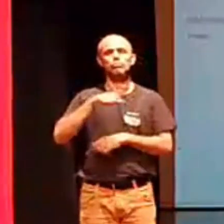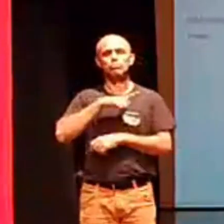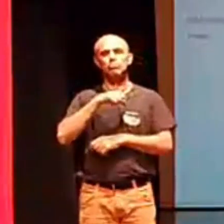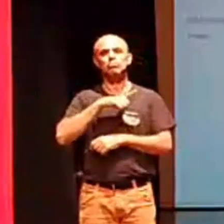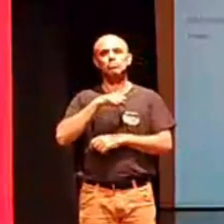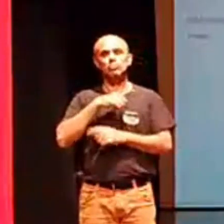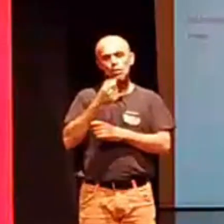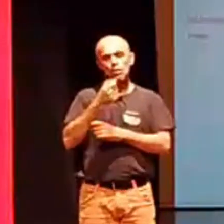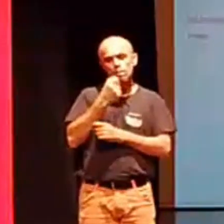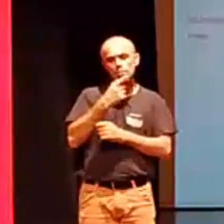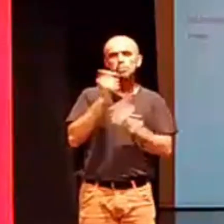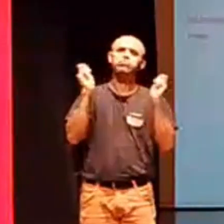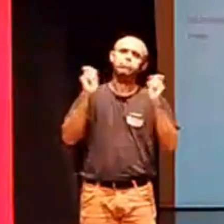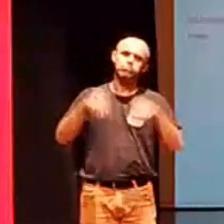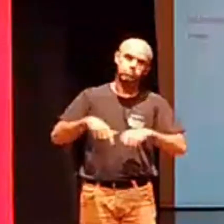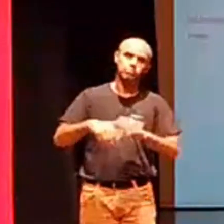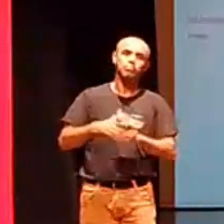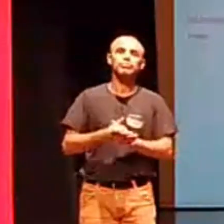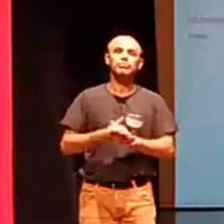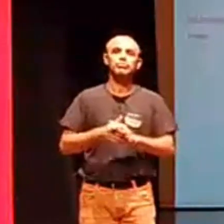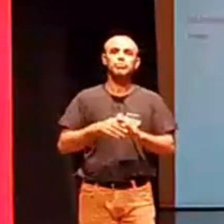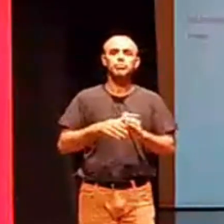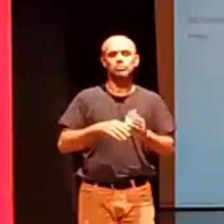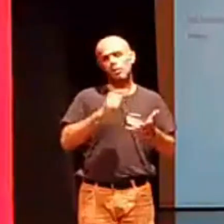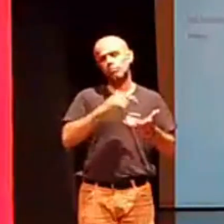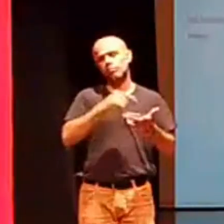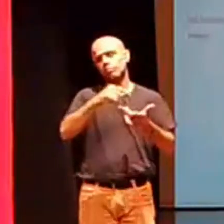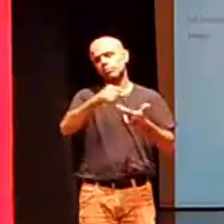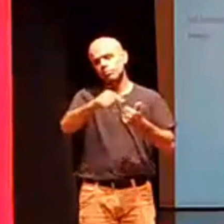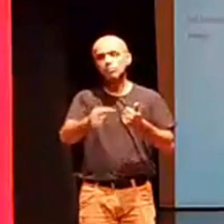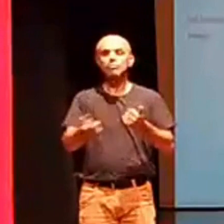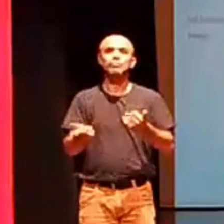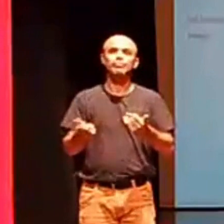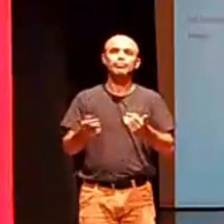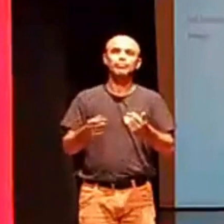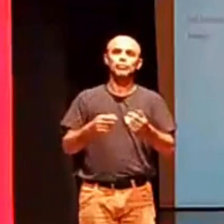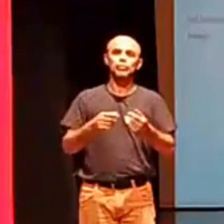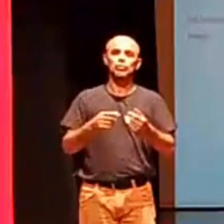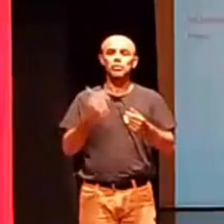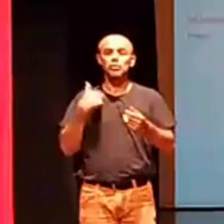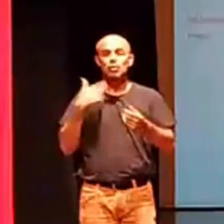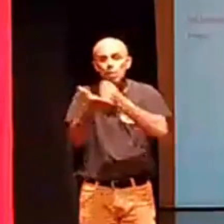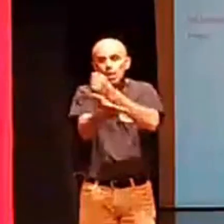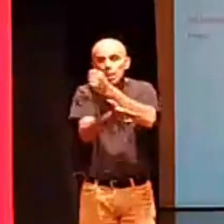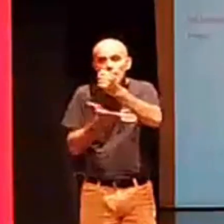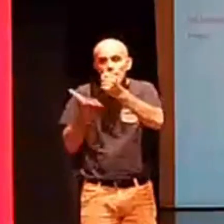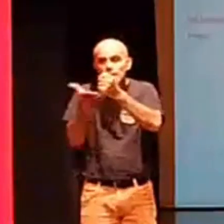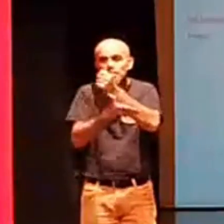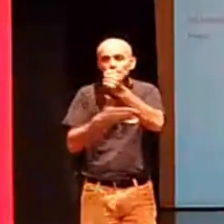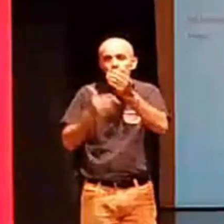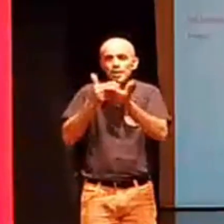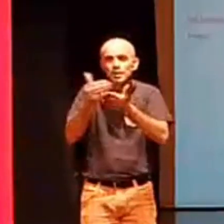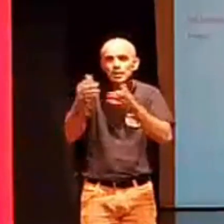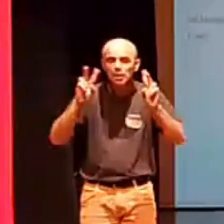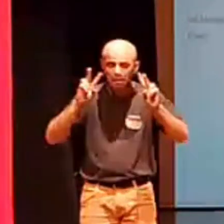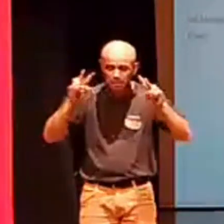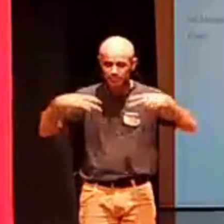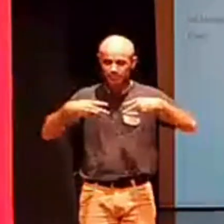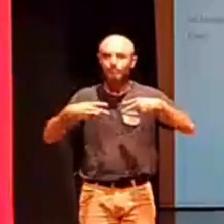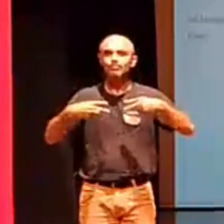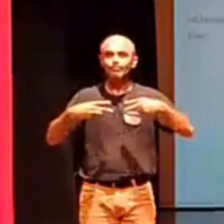com medicação, enfim, tem muitos recursos. Mas vamos começar da base, vamos começar da percepção,